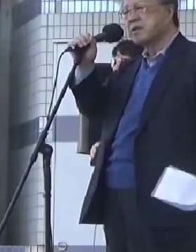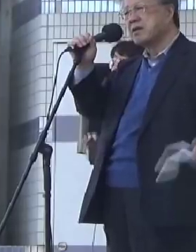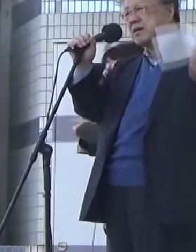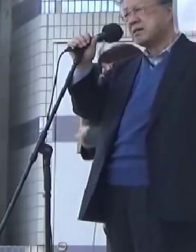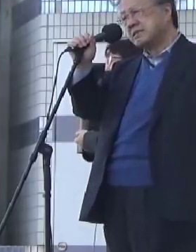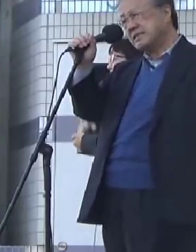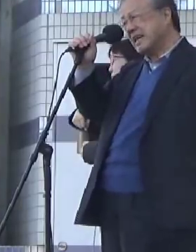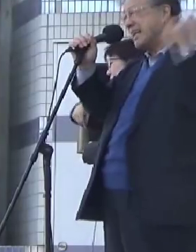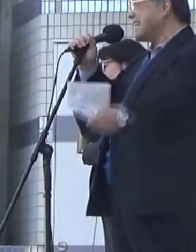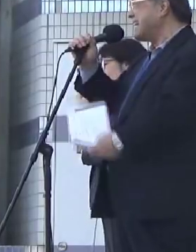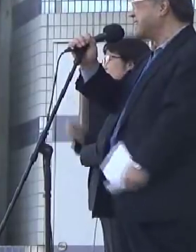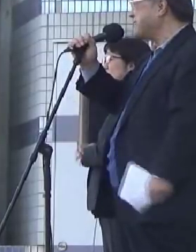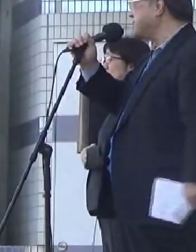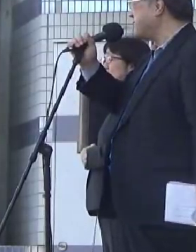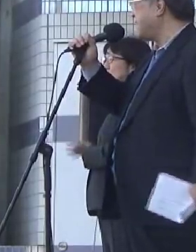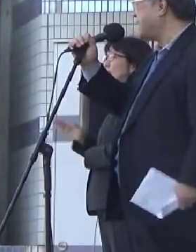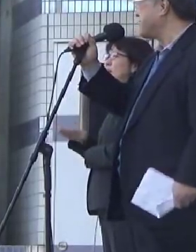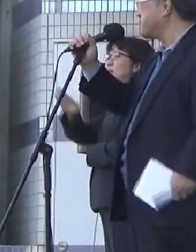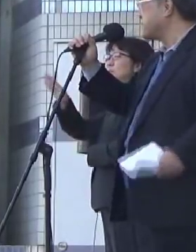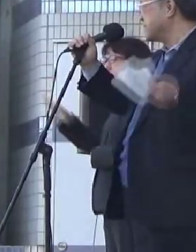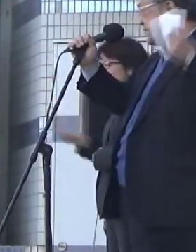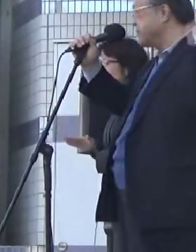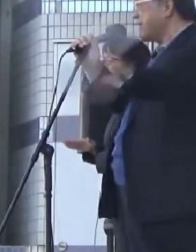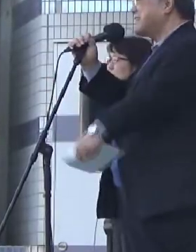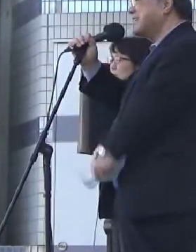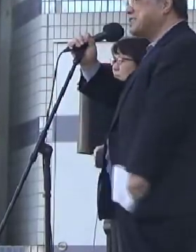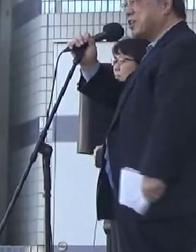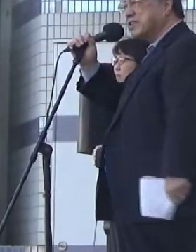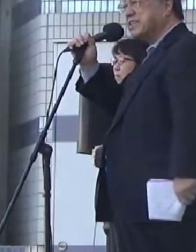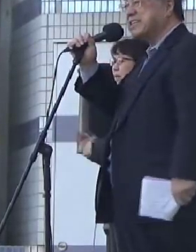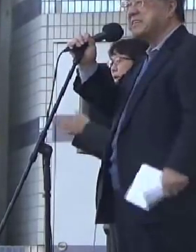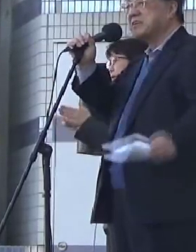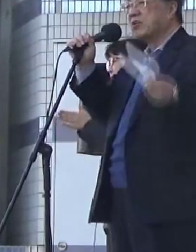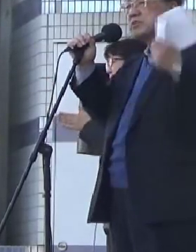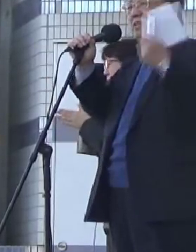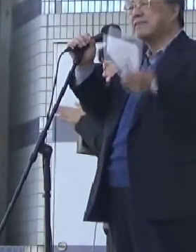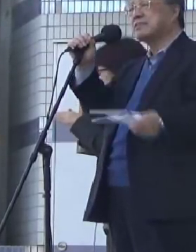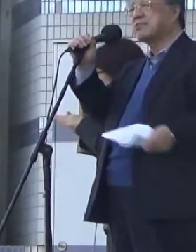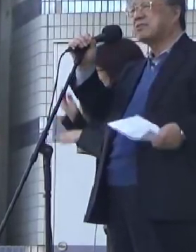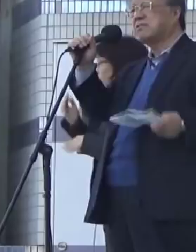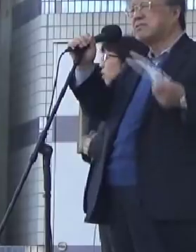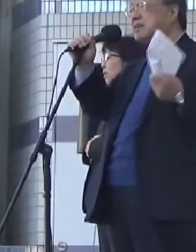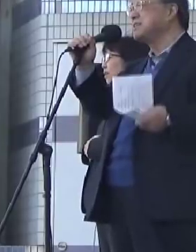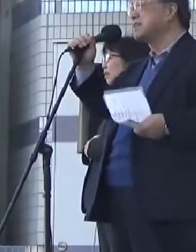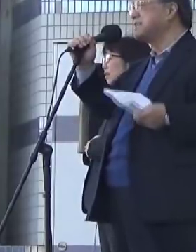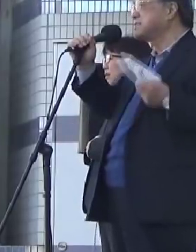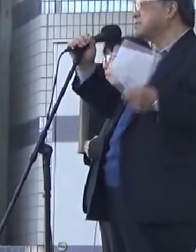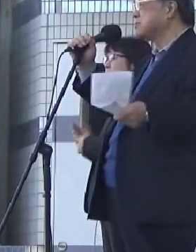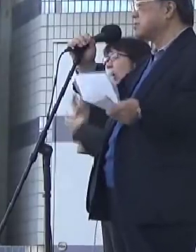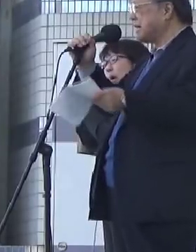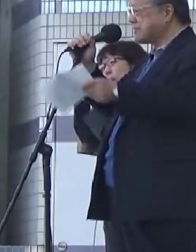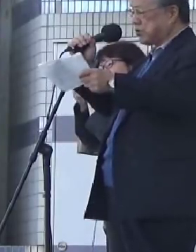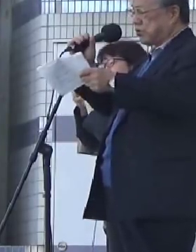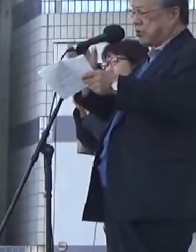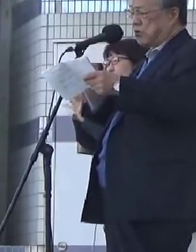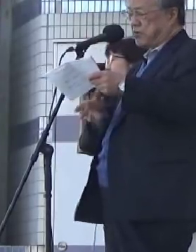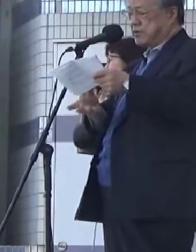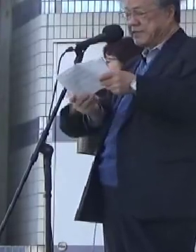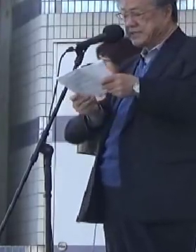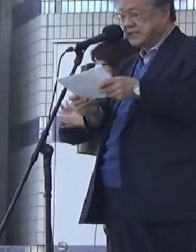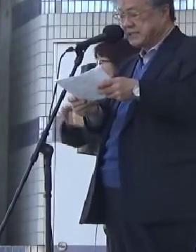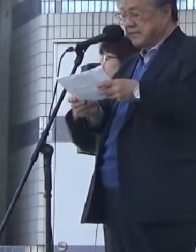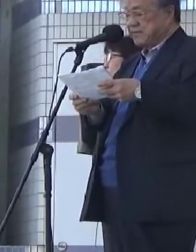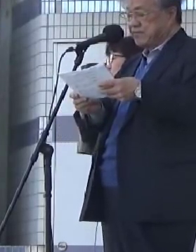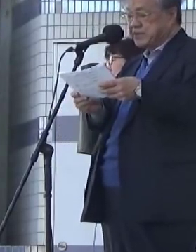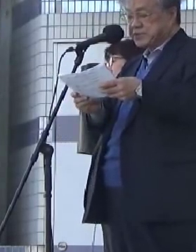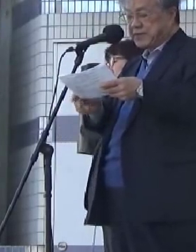。ならないためには今まで以上に沖縄と連帯することだと思